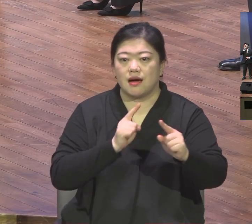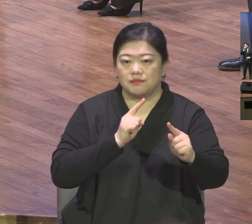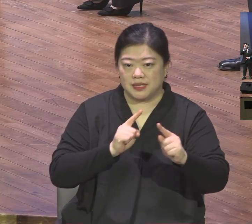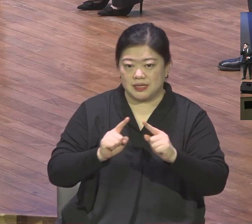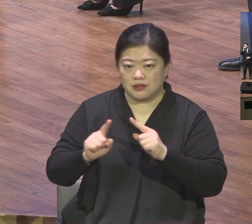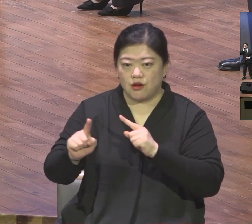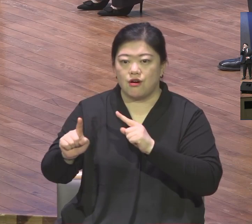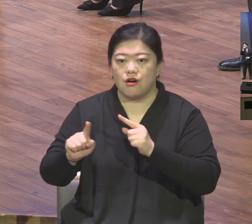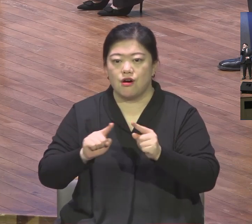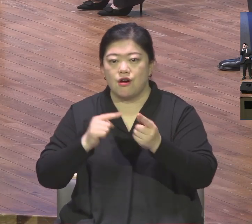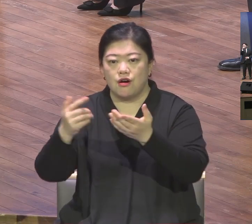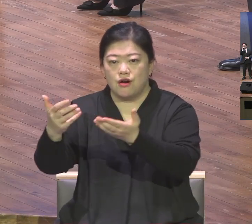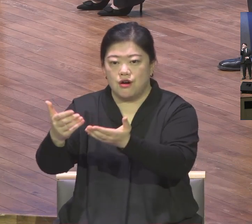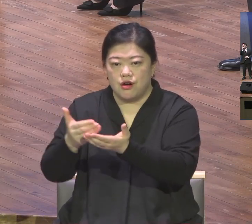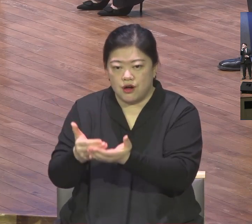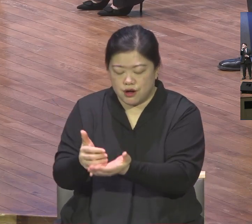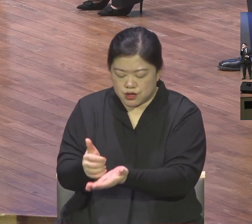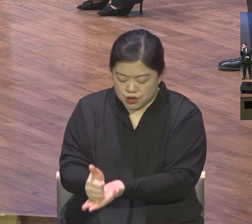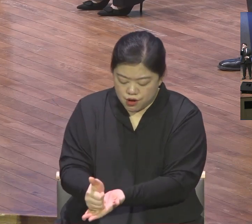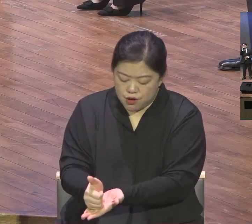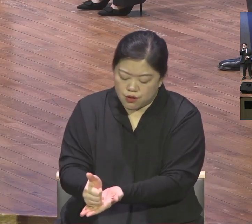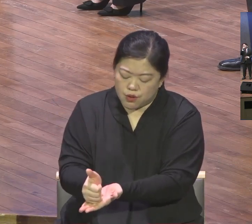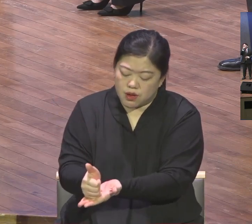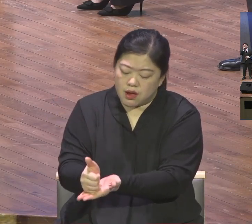말씀 앞에서